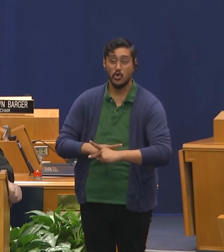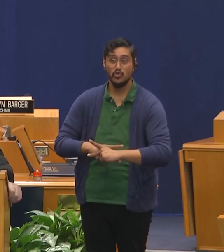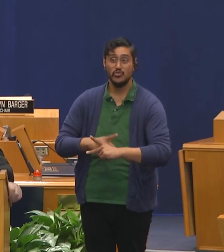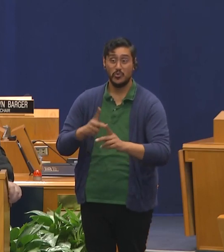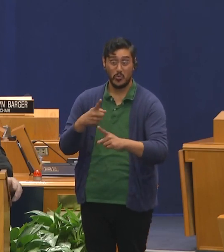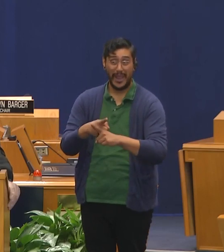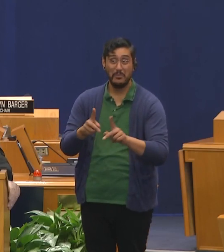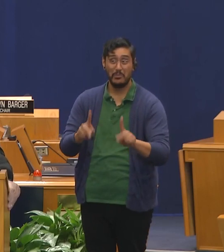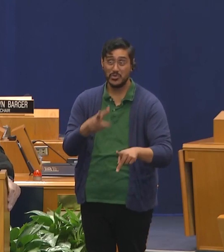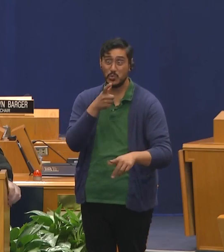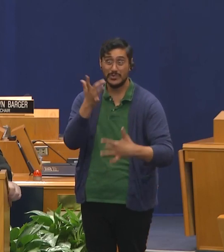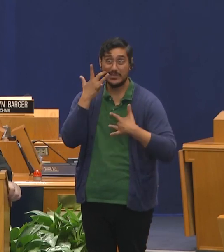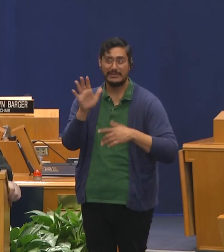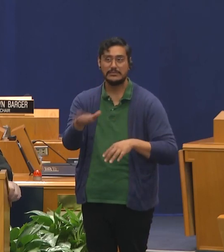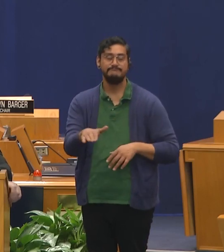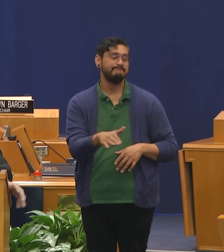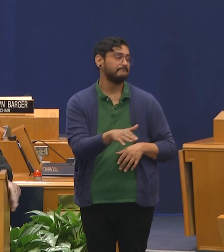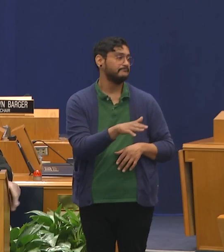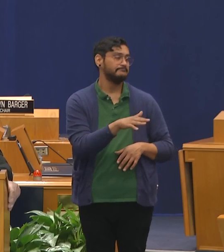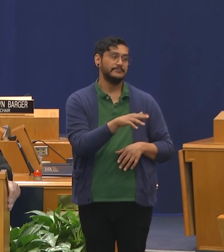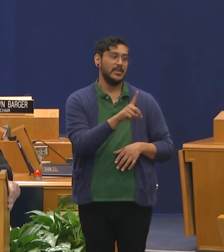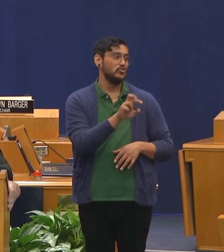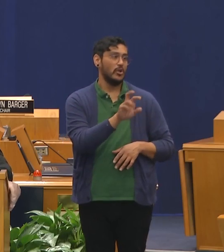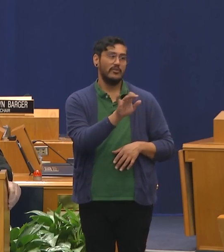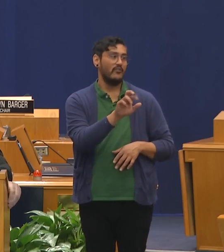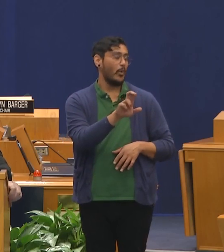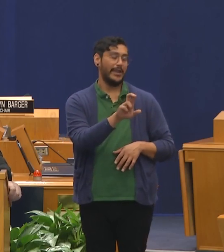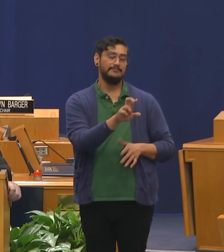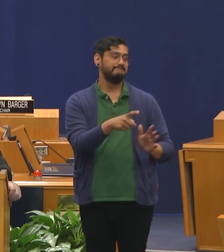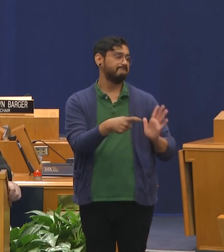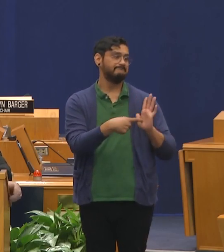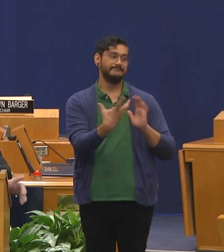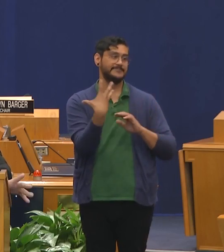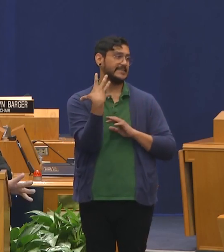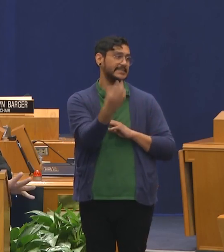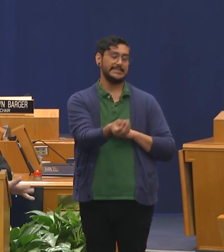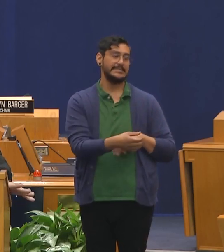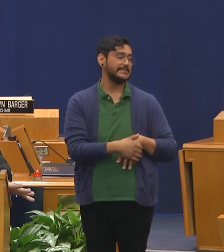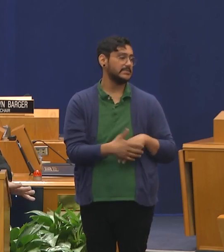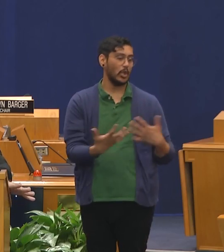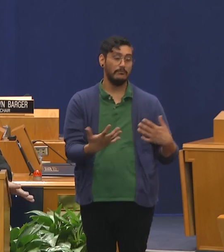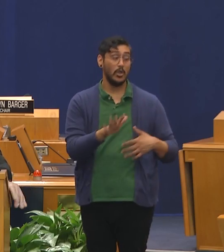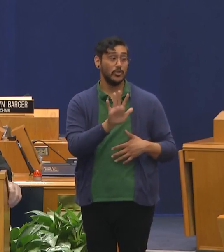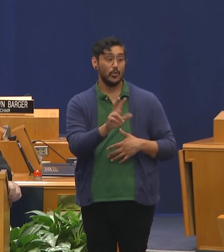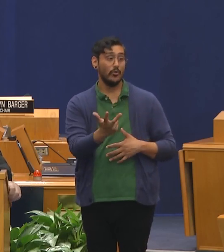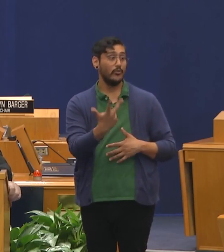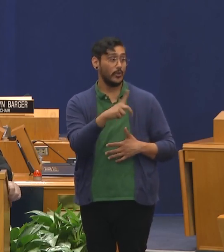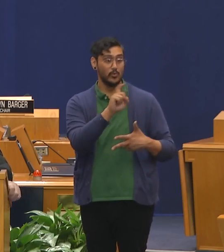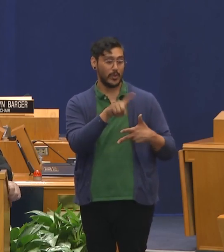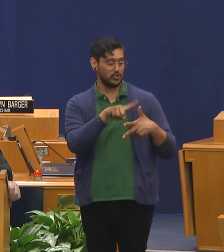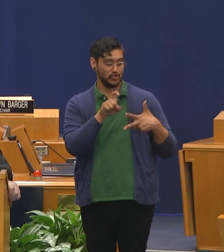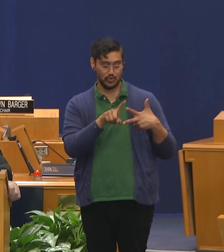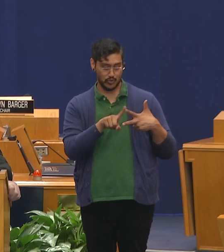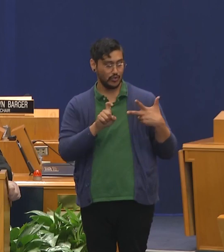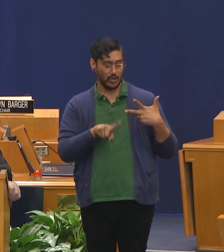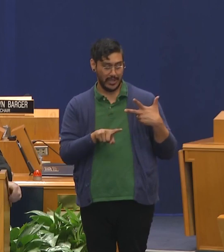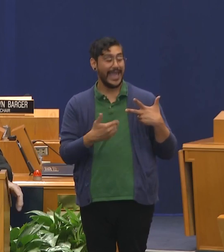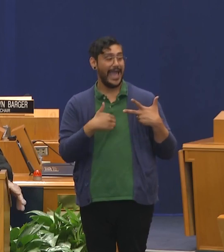gracias. Lamentablemente, la doctora Ferrer tuvo que dejar el edificio. Así es de que tomamos sus 3 preguntas, ya tenemos su correo